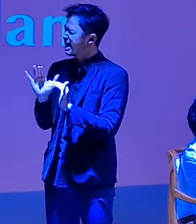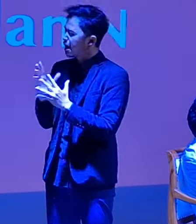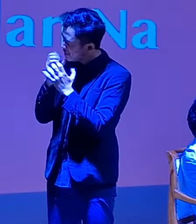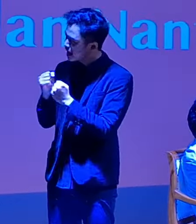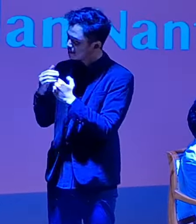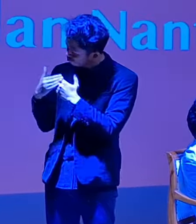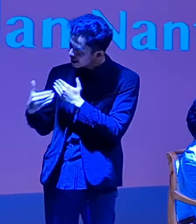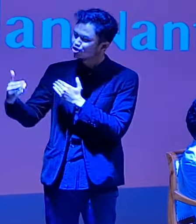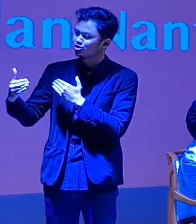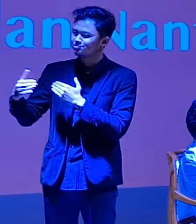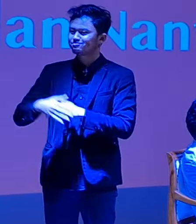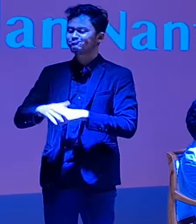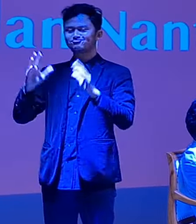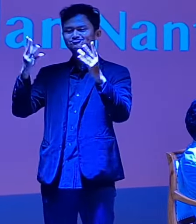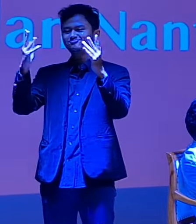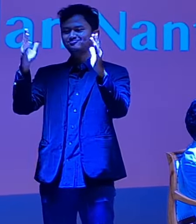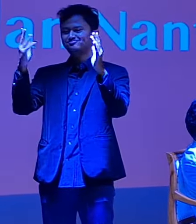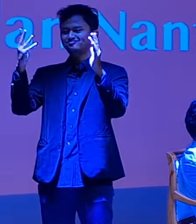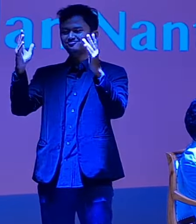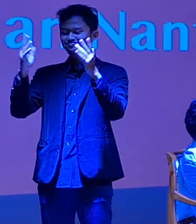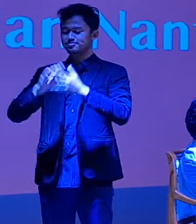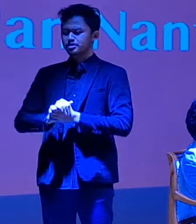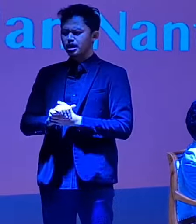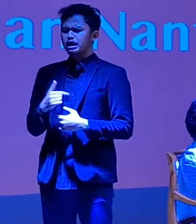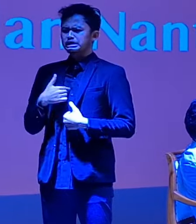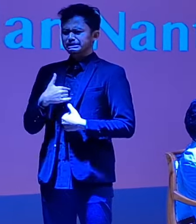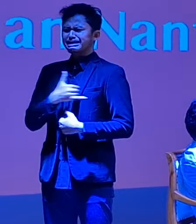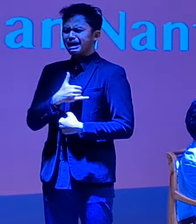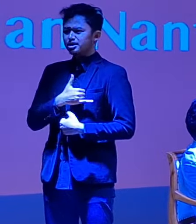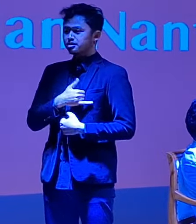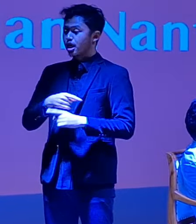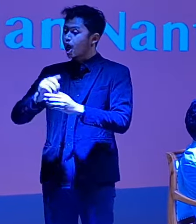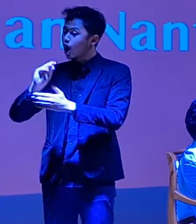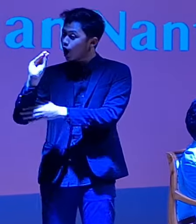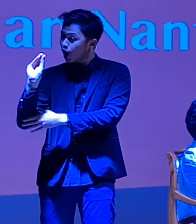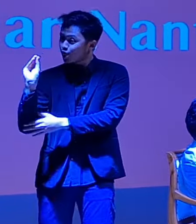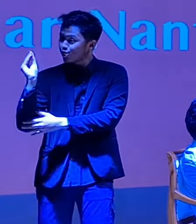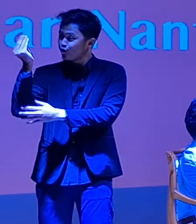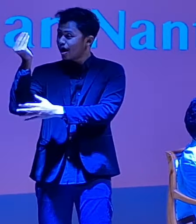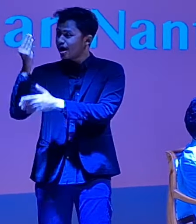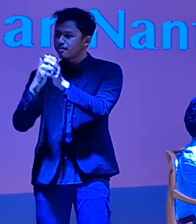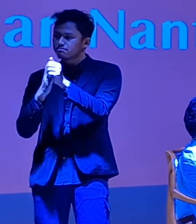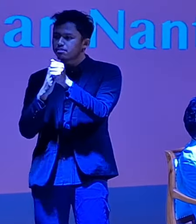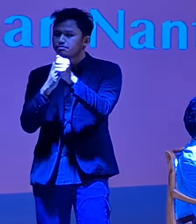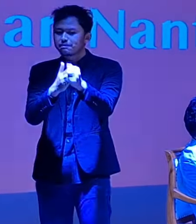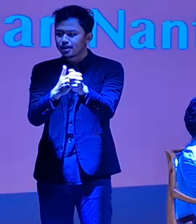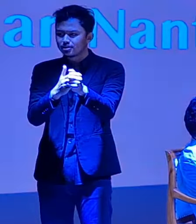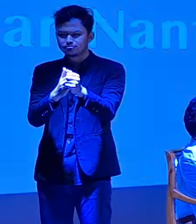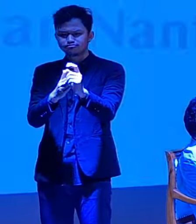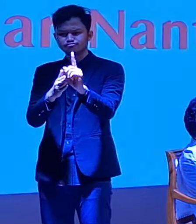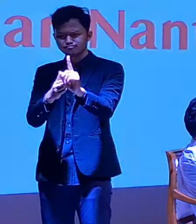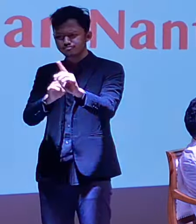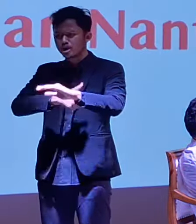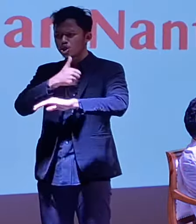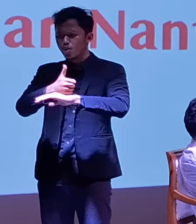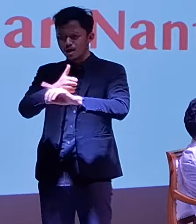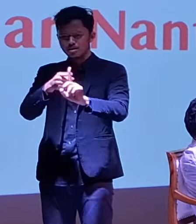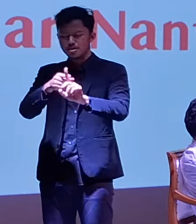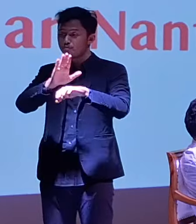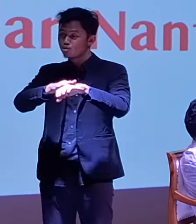Mudah-mudahan. Dan saya percaya bahwa kalau yang mimpin itu memiliki pemahaman tentang kebudayaan,